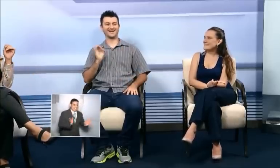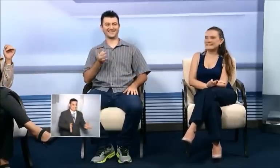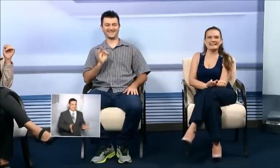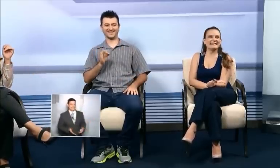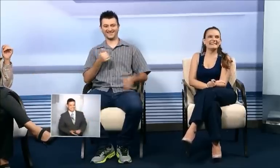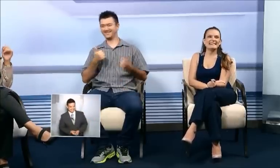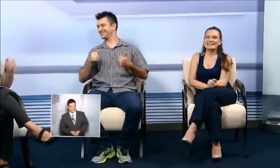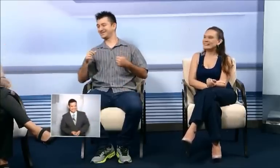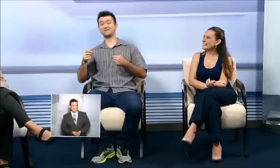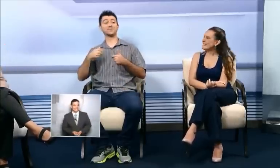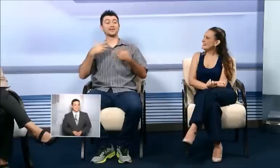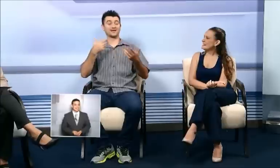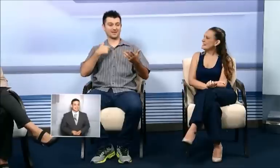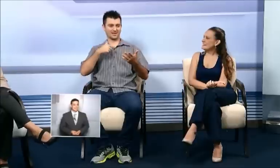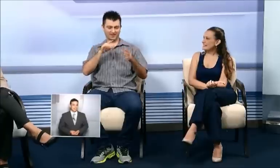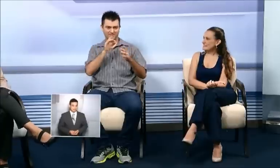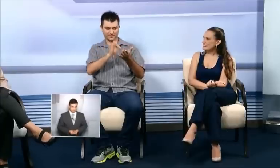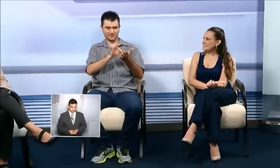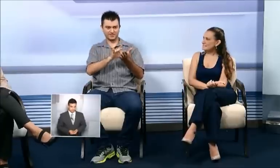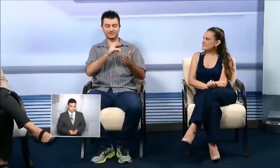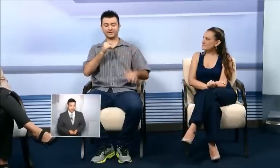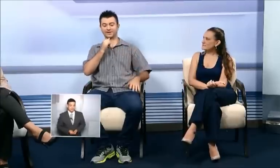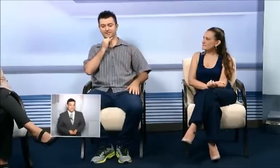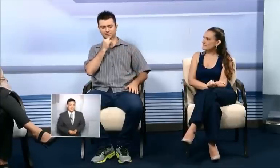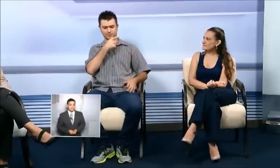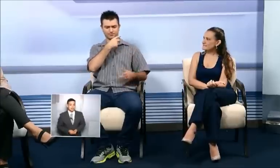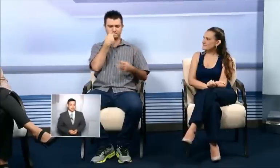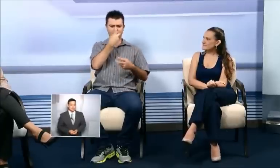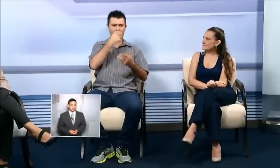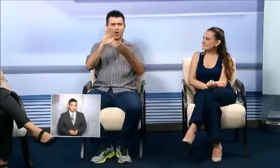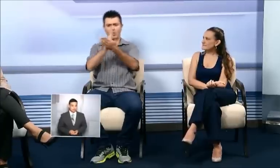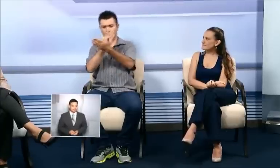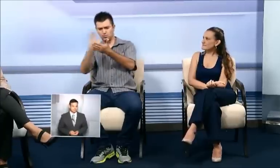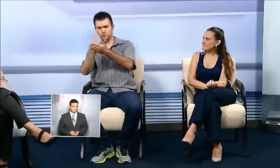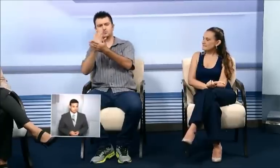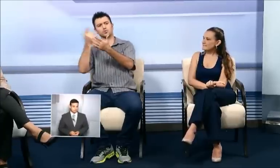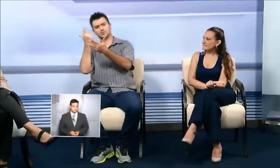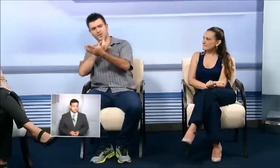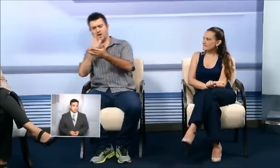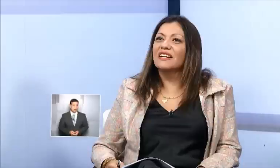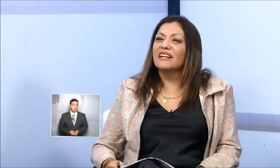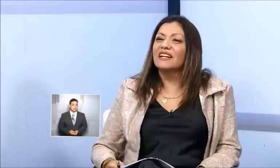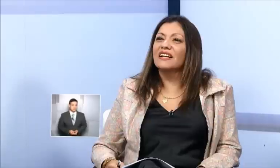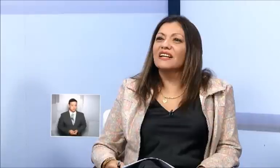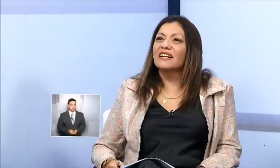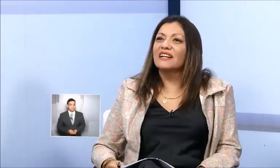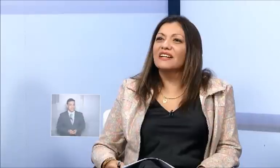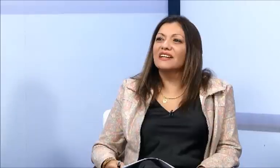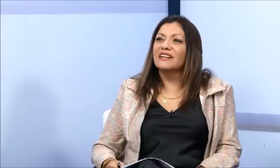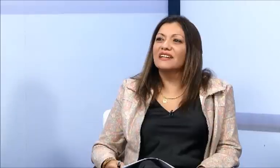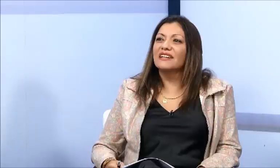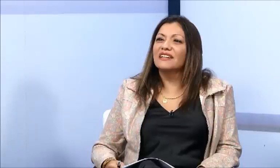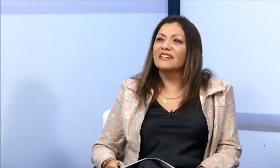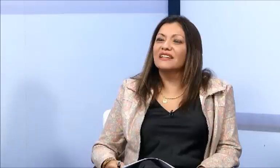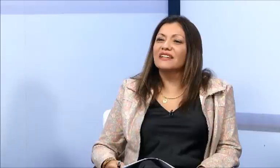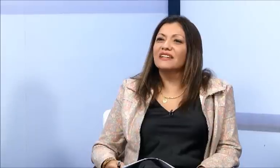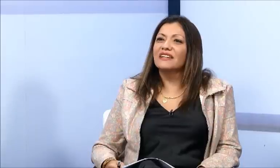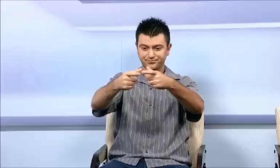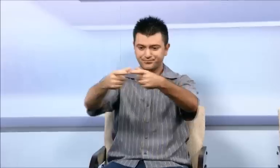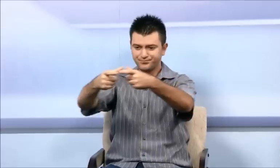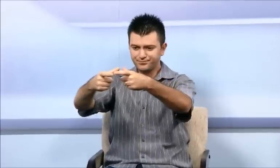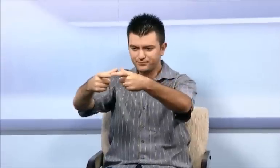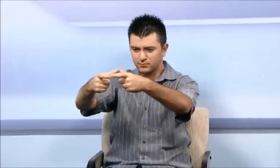Então é verdade isso que a Cris falou, né? Algumas pessoas conseguem, alguns surdos conseguem